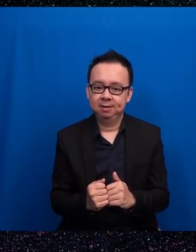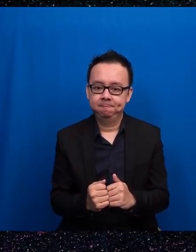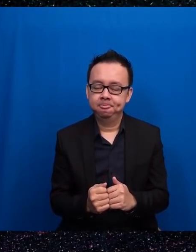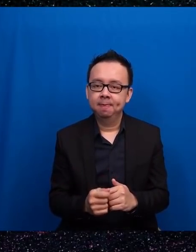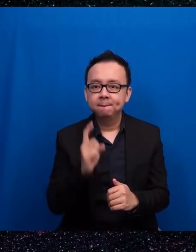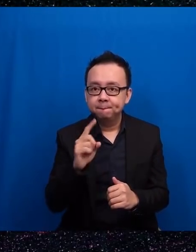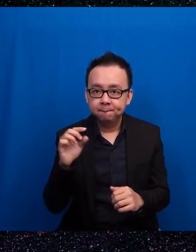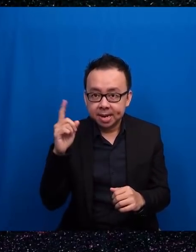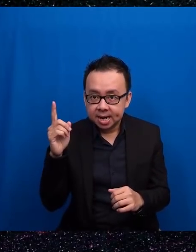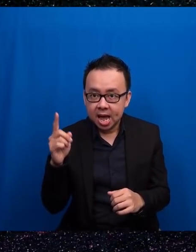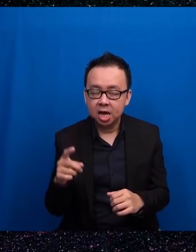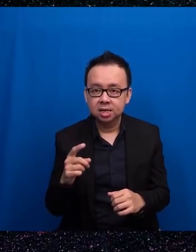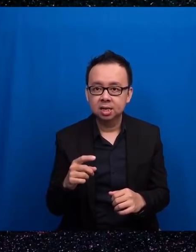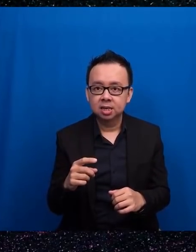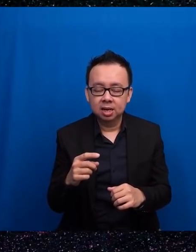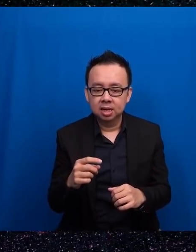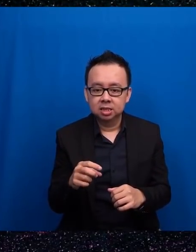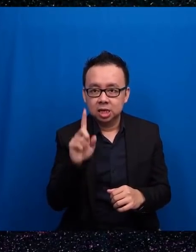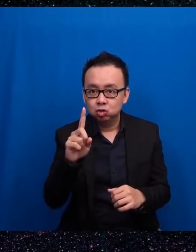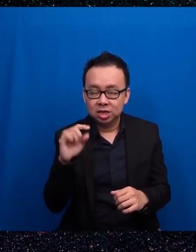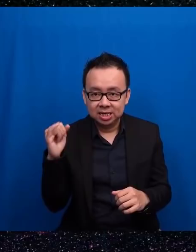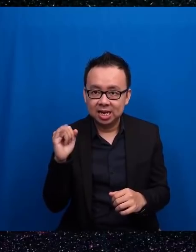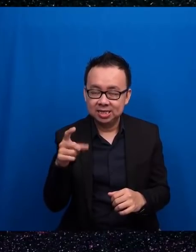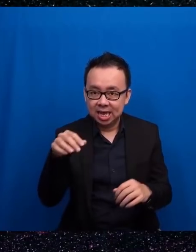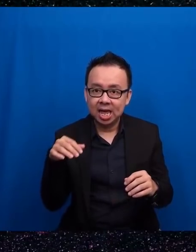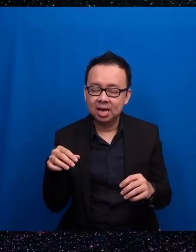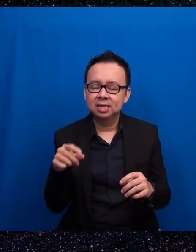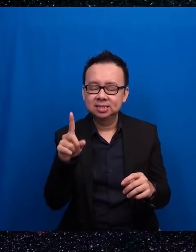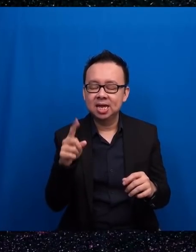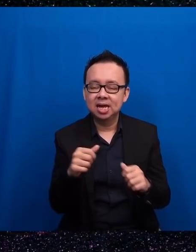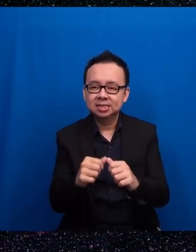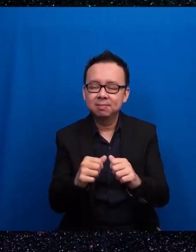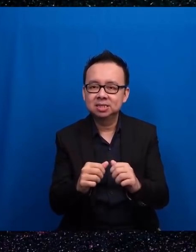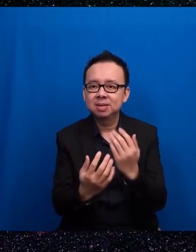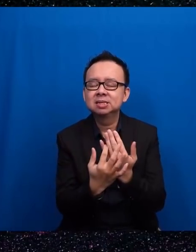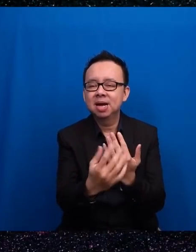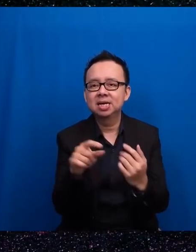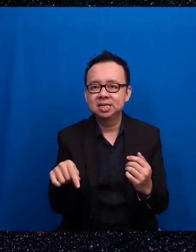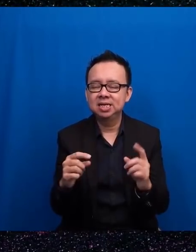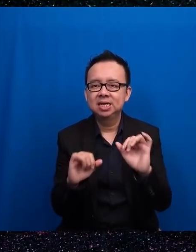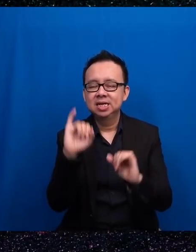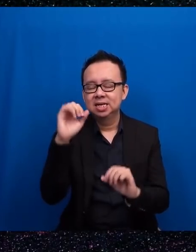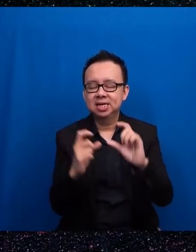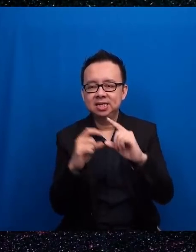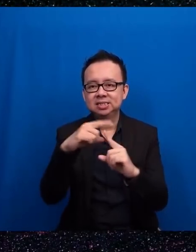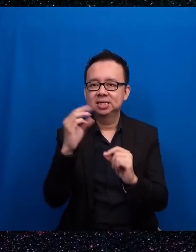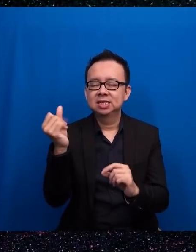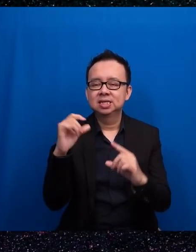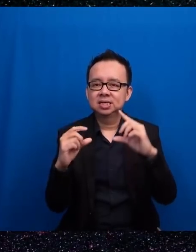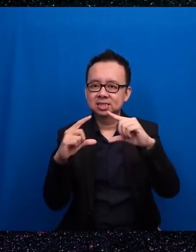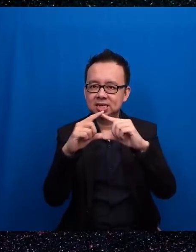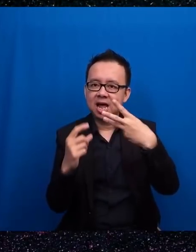ke Israel, waktu itu kebetulan saya ada di Yerusalem. Nah, hari itu hari